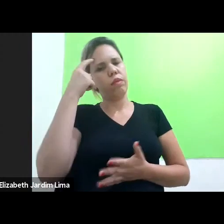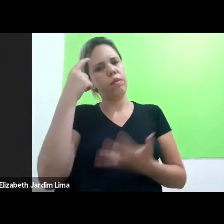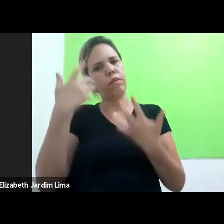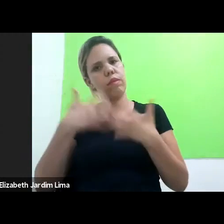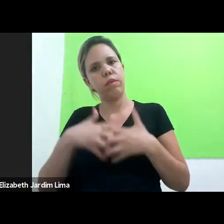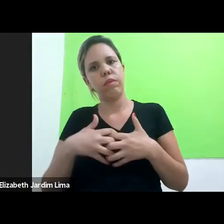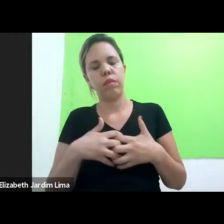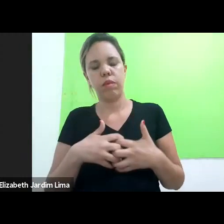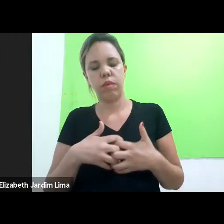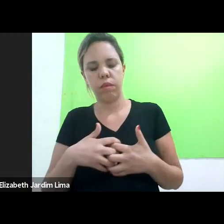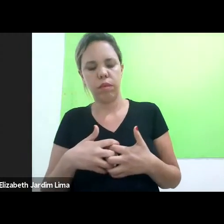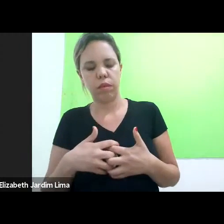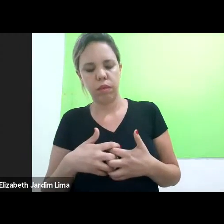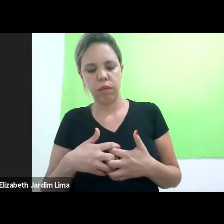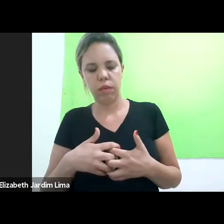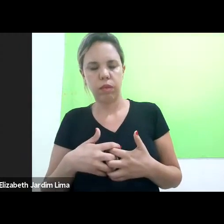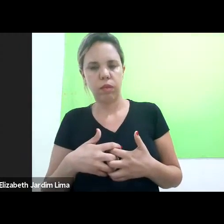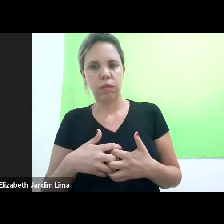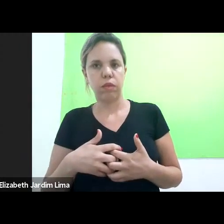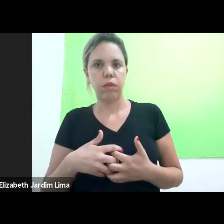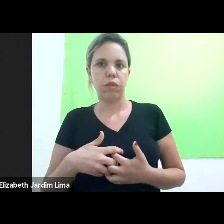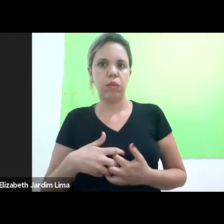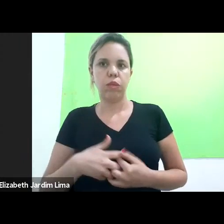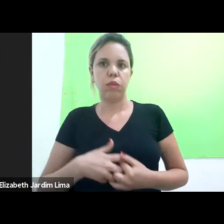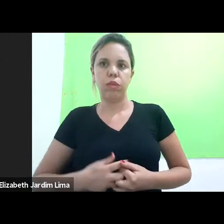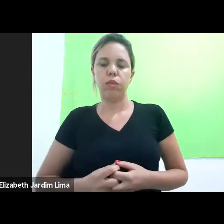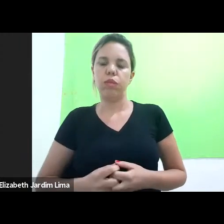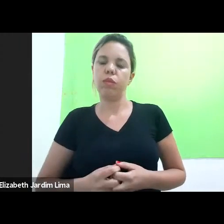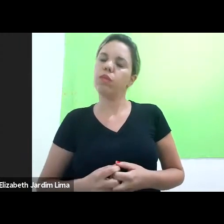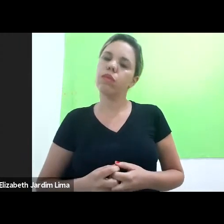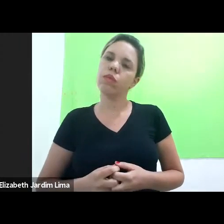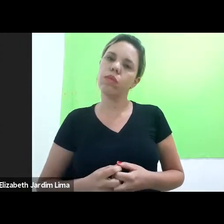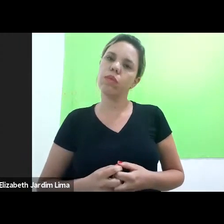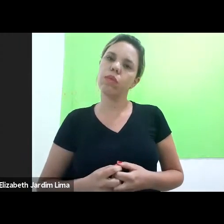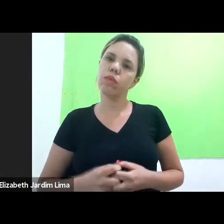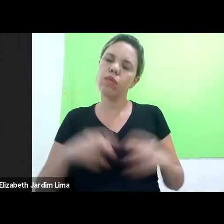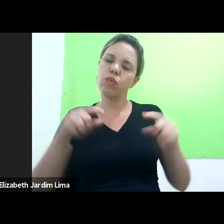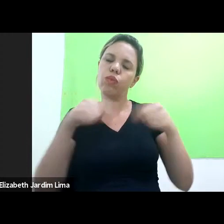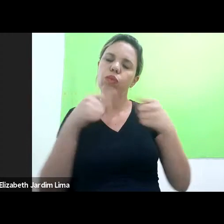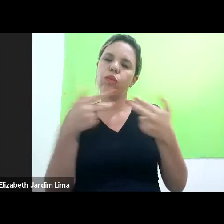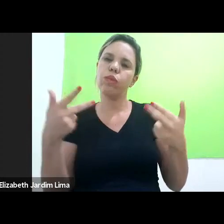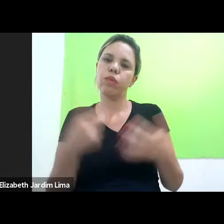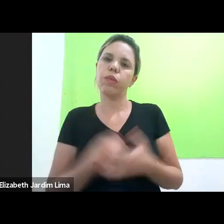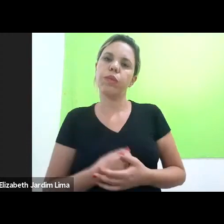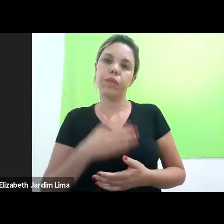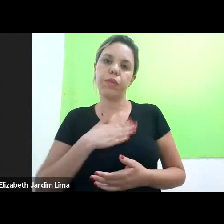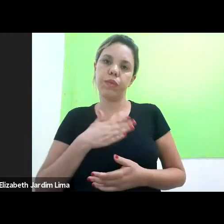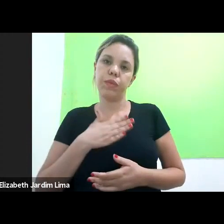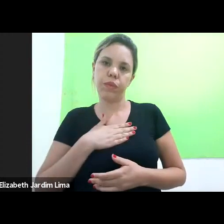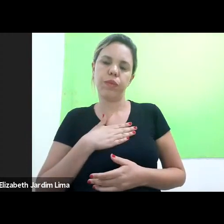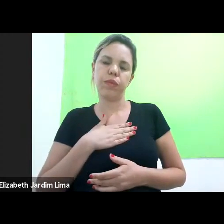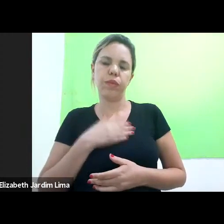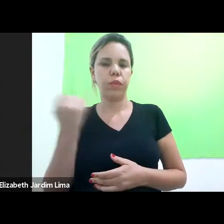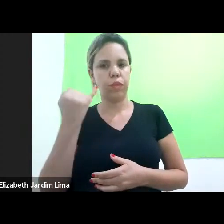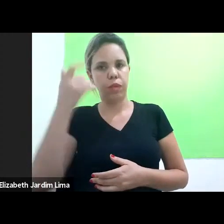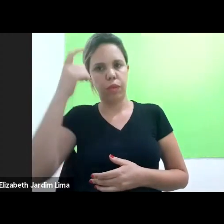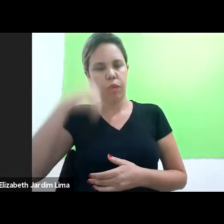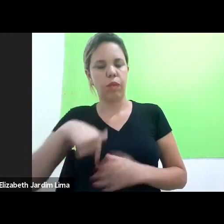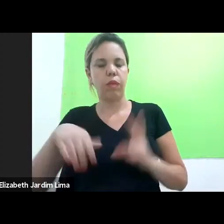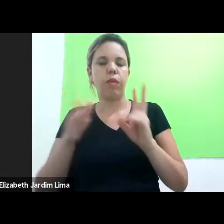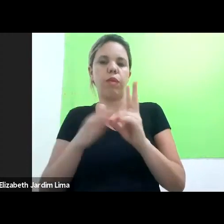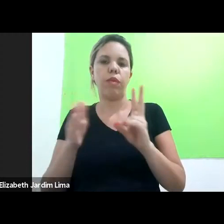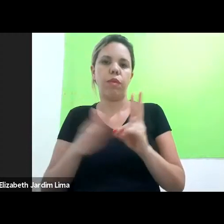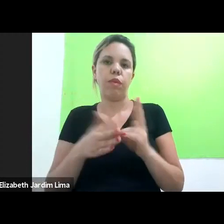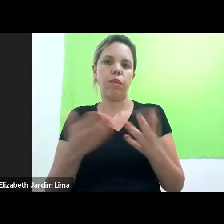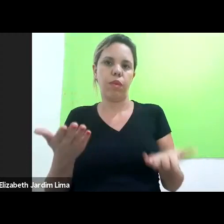para mim, foi uma questão assim desafiadora, e para mim foi conveniente porque eu sou indígena e isso